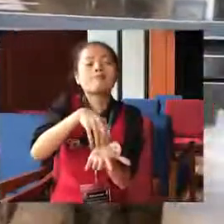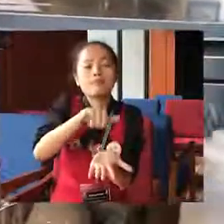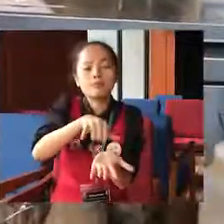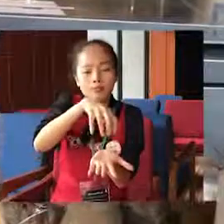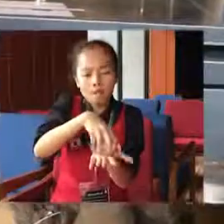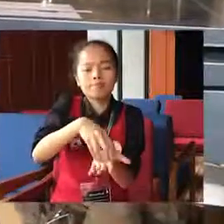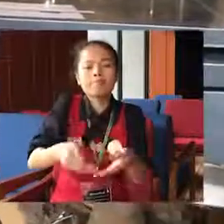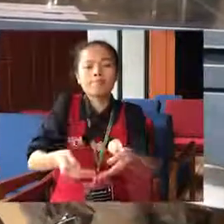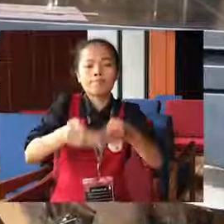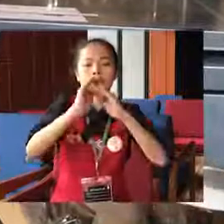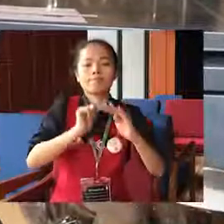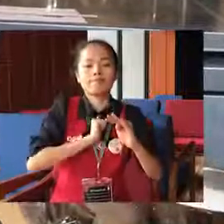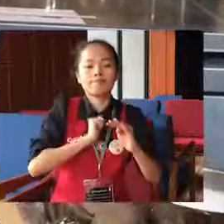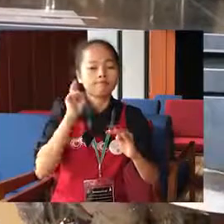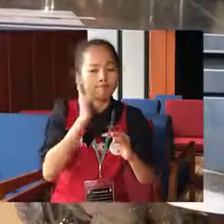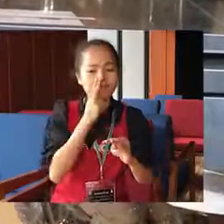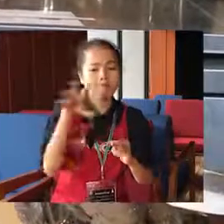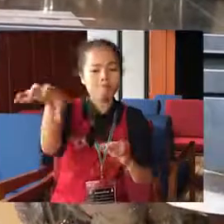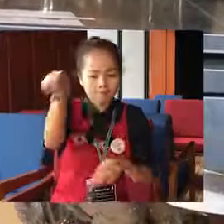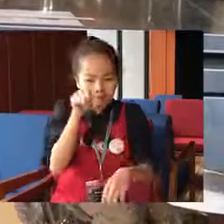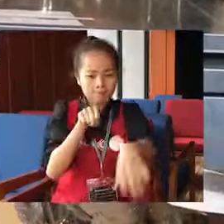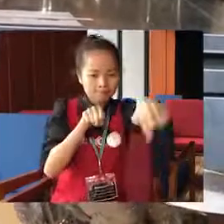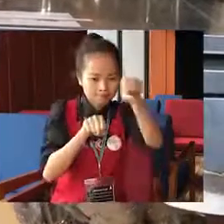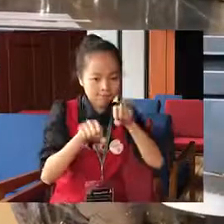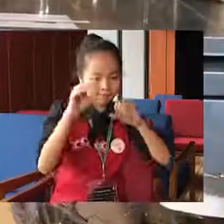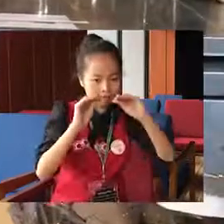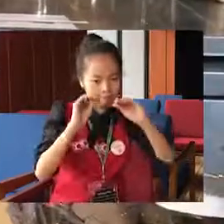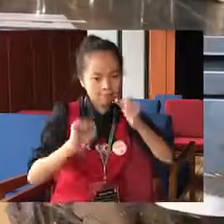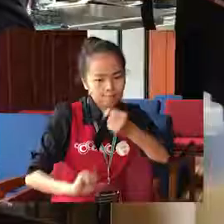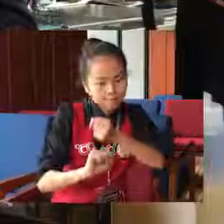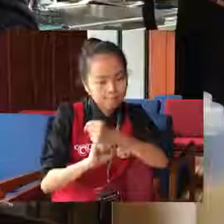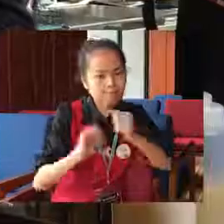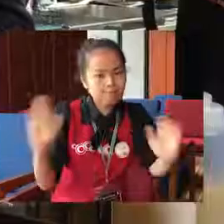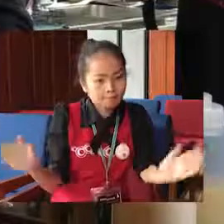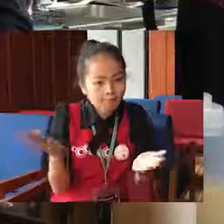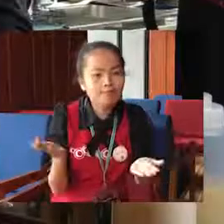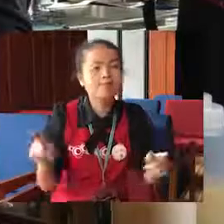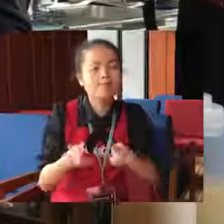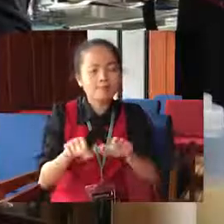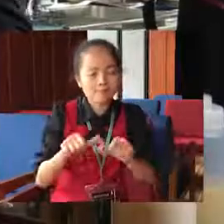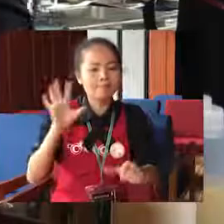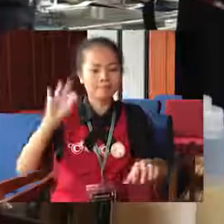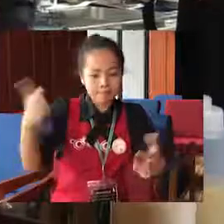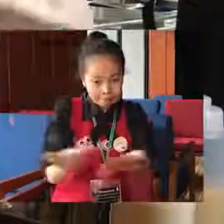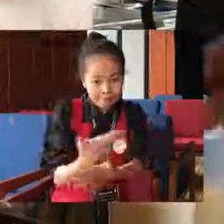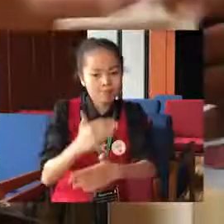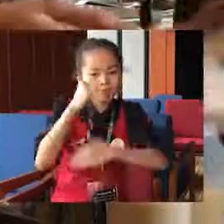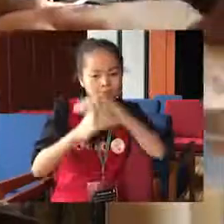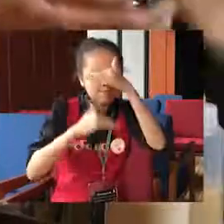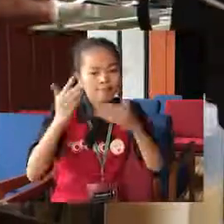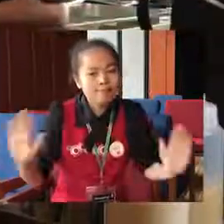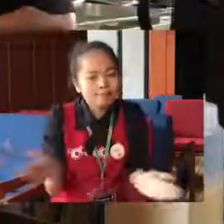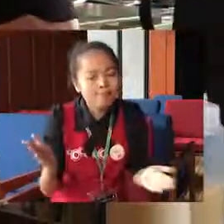ញដែលខ្លួនឯងគឺខ្ញុំបង្កើតហាងហ្នឹងដែលខ្លួនឯងហើយខ្ញុំជិះរើសមនុស្សថ្លង់ទាំងអស់មកធ្វើការងារគឺខ្ញុំចង់ឲ្យពួកគាត់មានការងារ